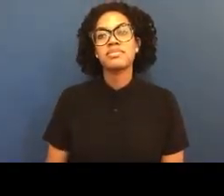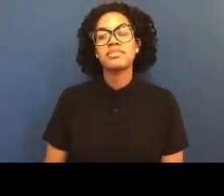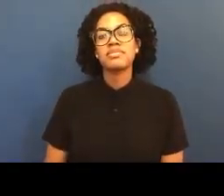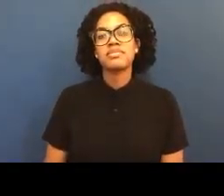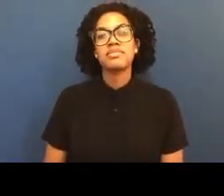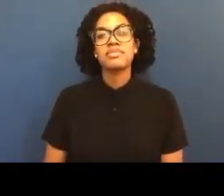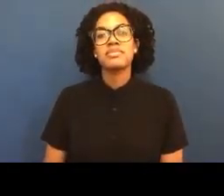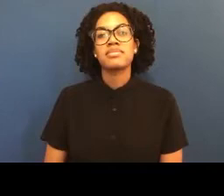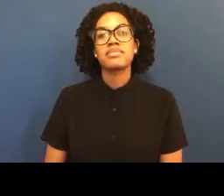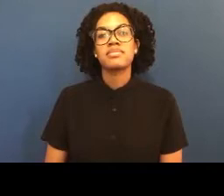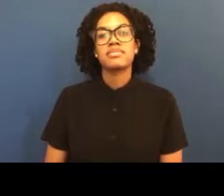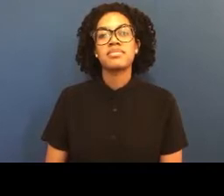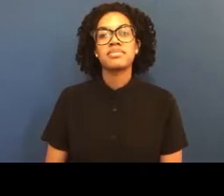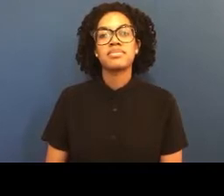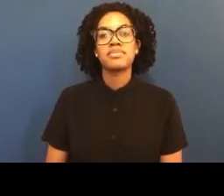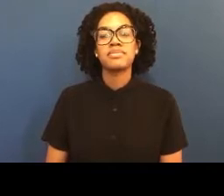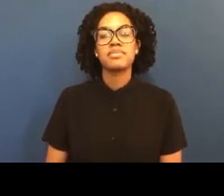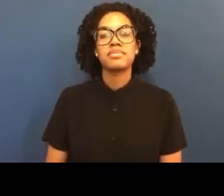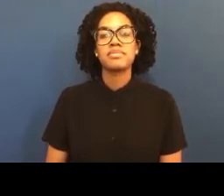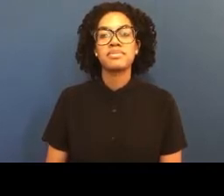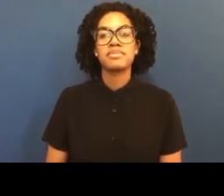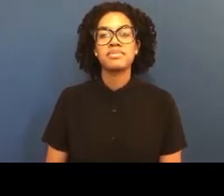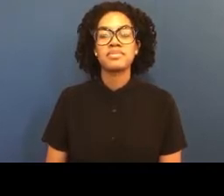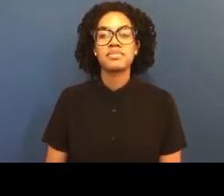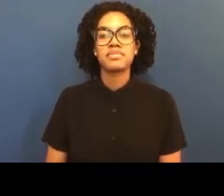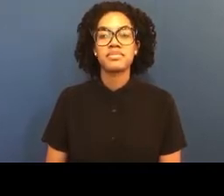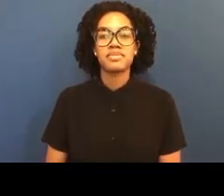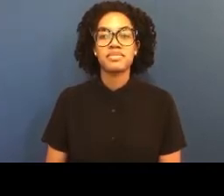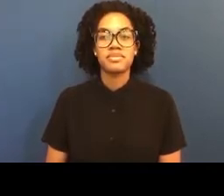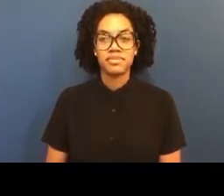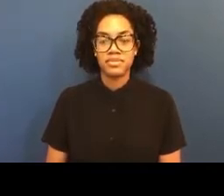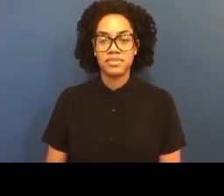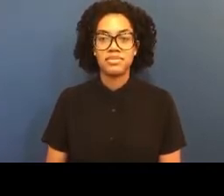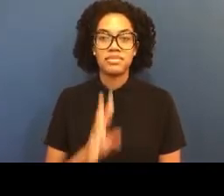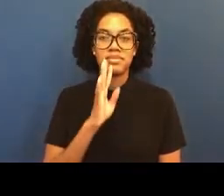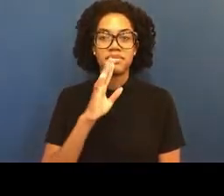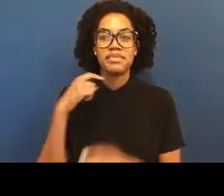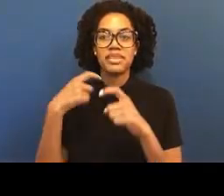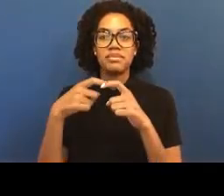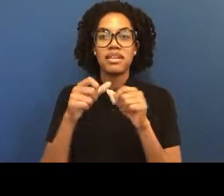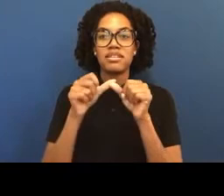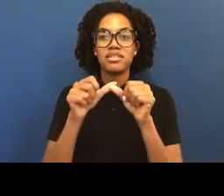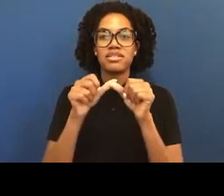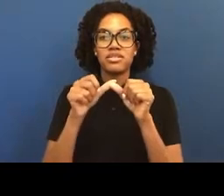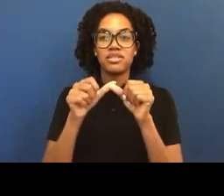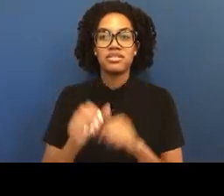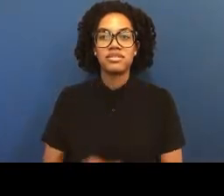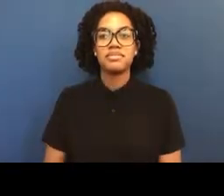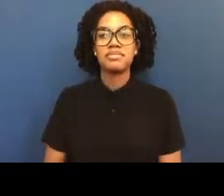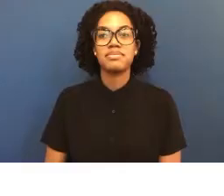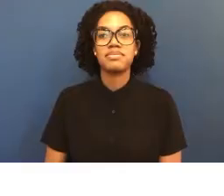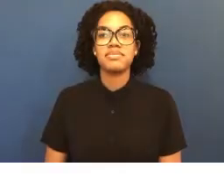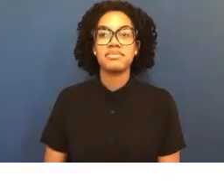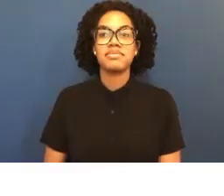su idioma, vaya a la opción Menú y seleccione Silenciar audio